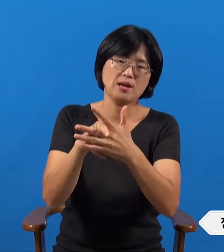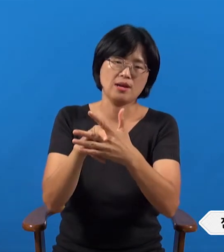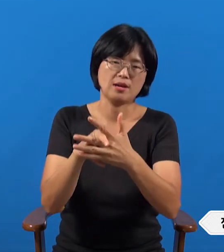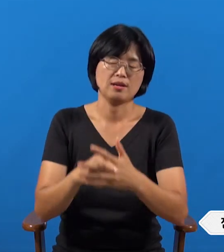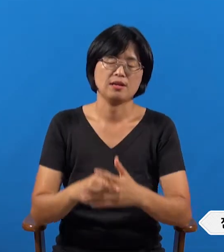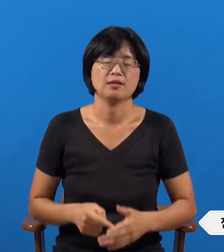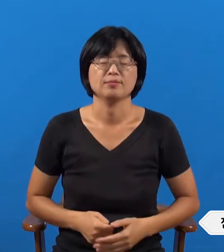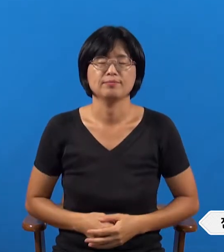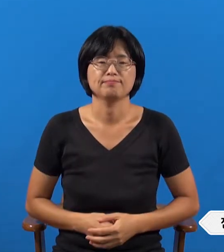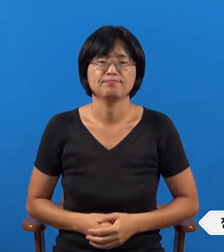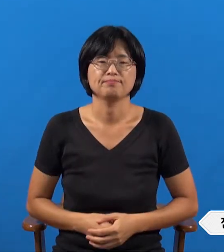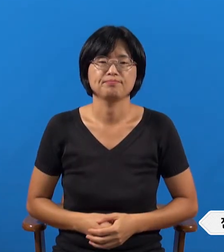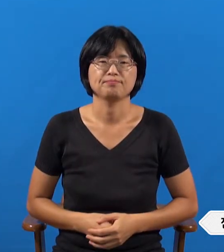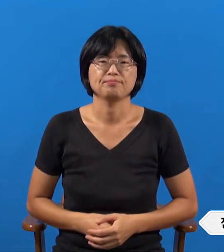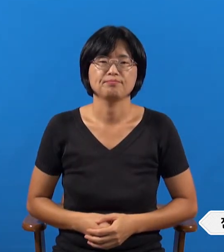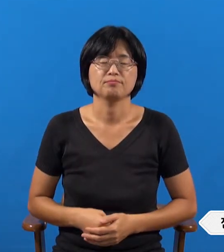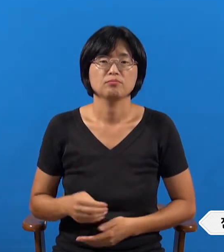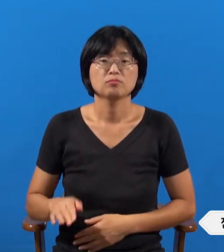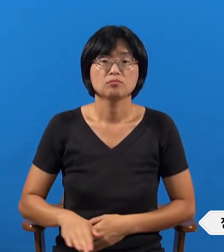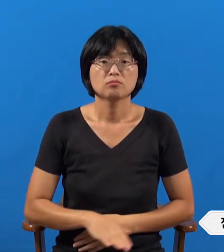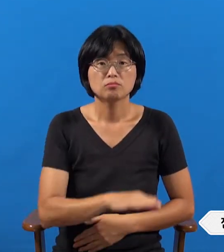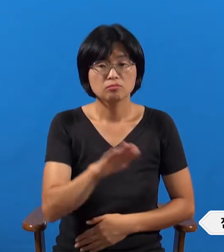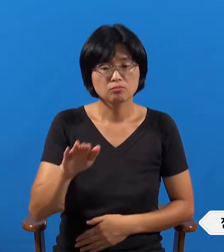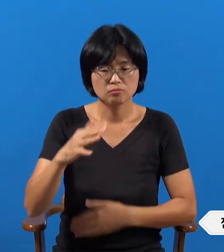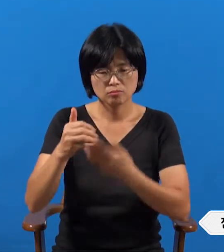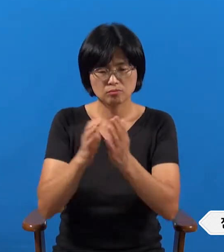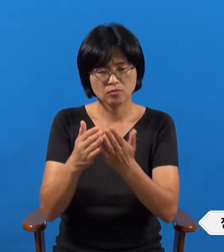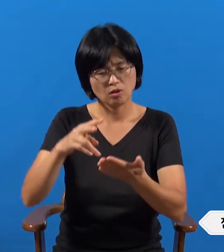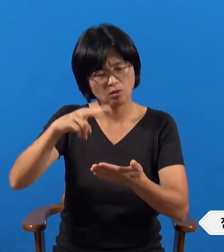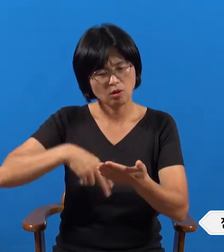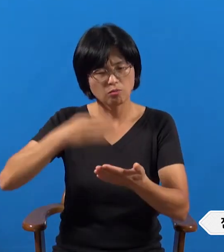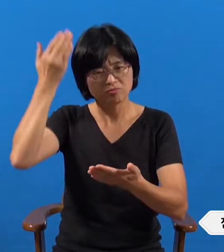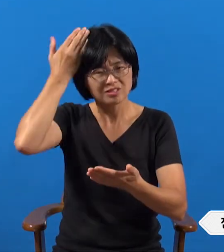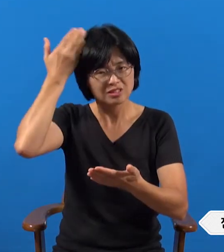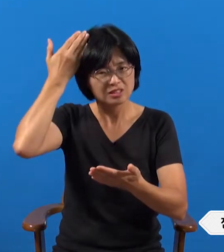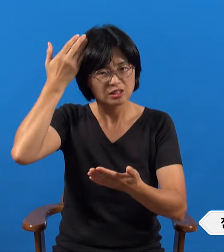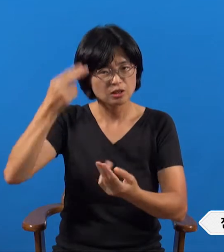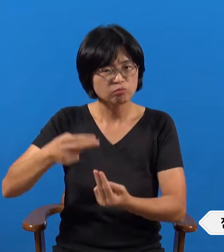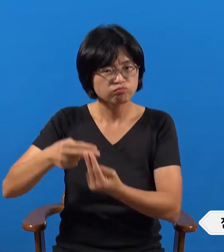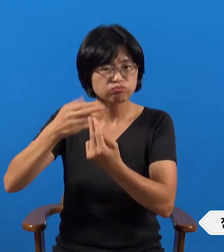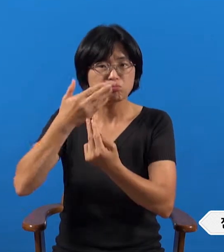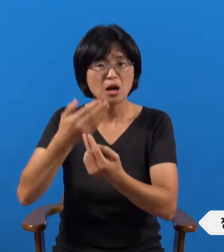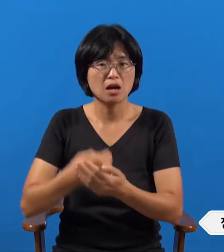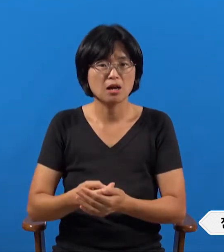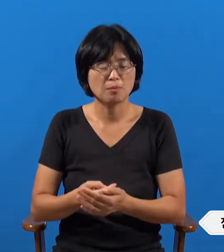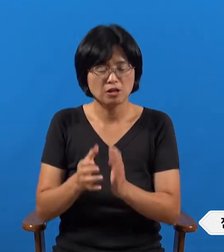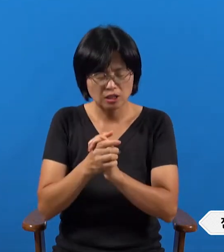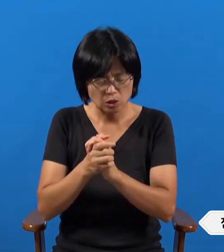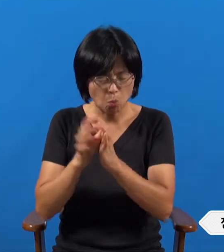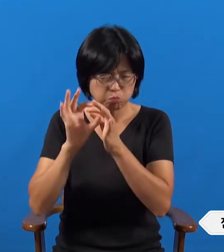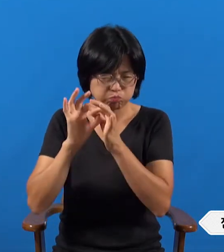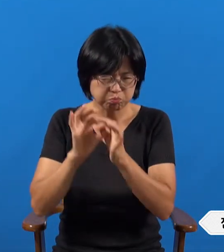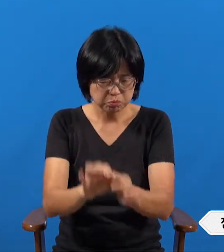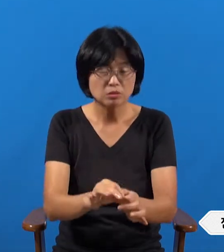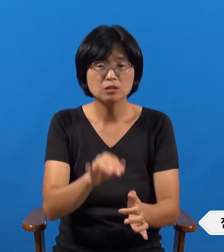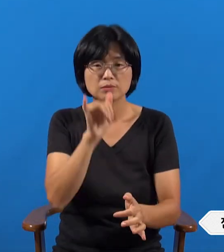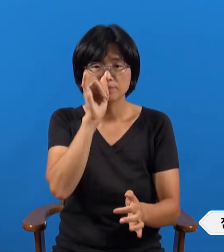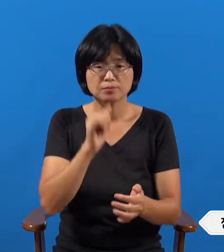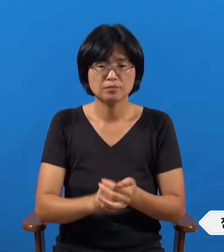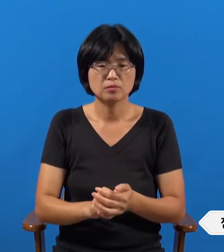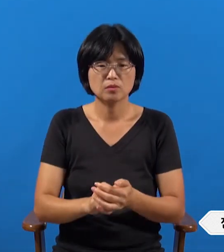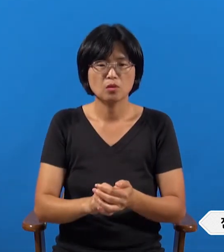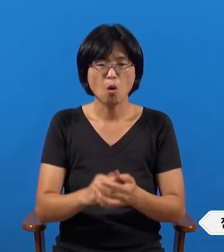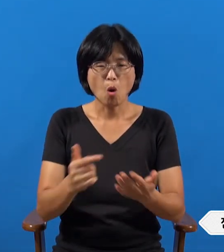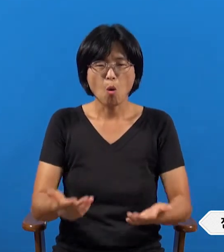것인가를 말하고 있다는 뜻입니다. 우리는 성경을 많이 알 수도 있습니다. 아니 기도를 열심히 할 수도 있습니다.